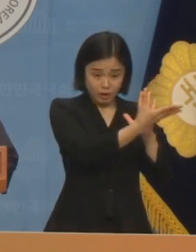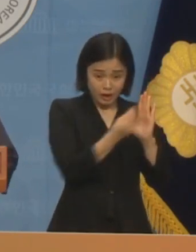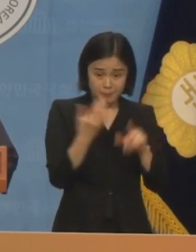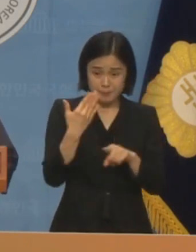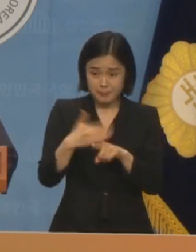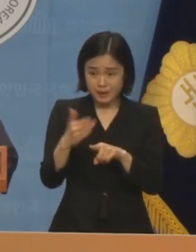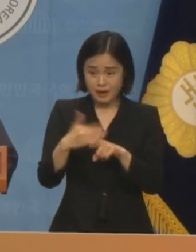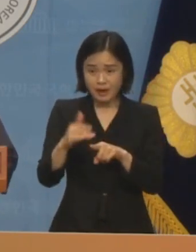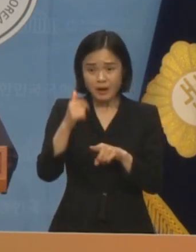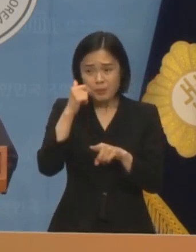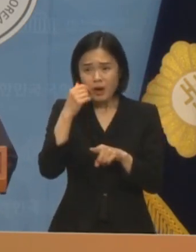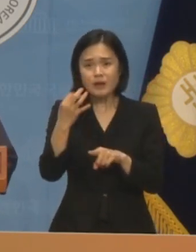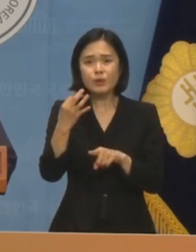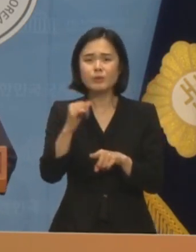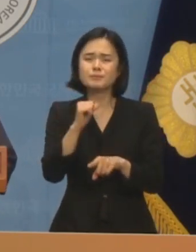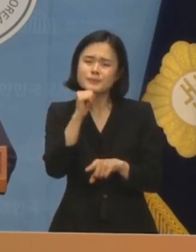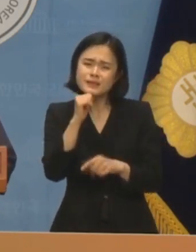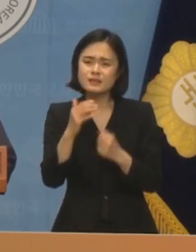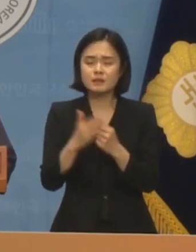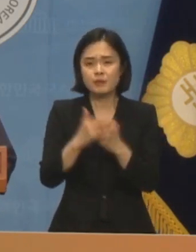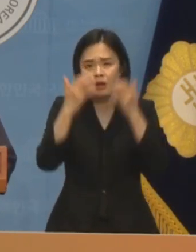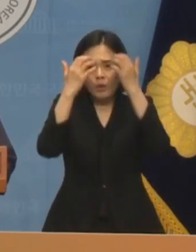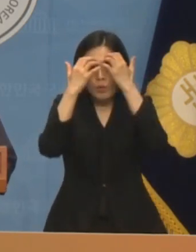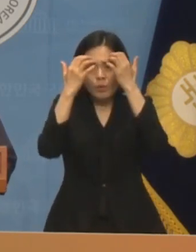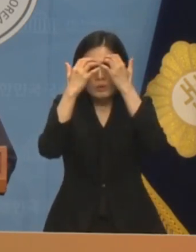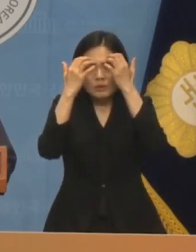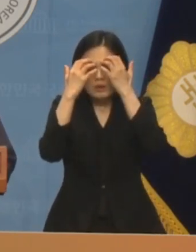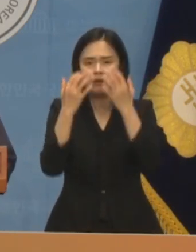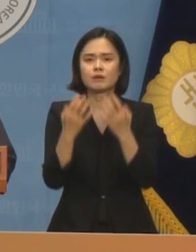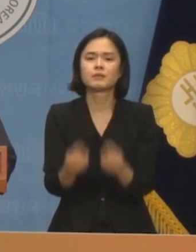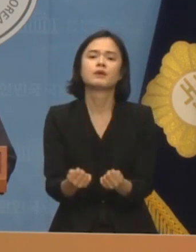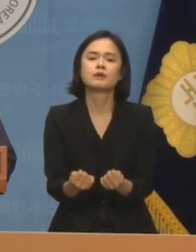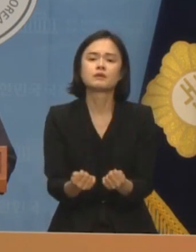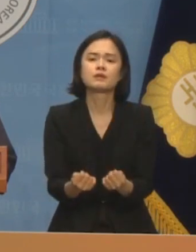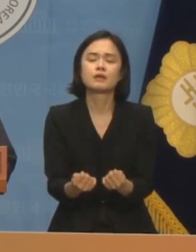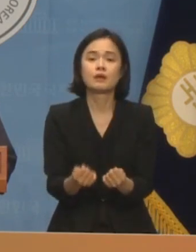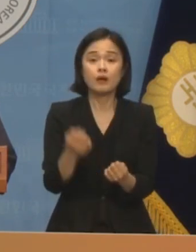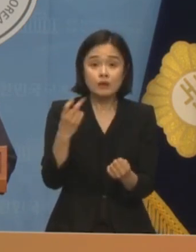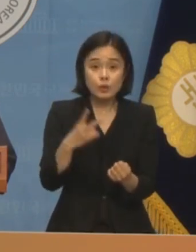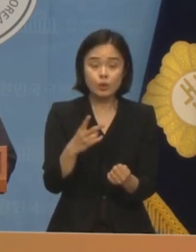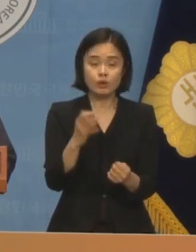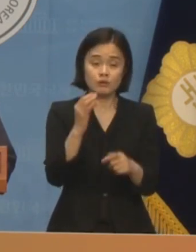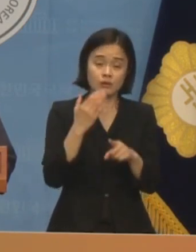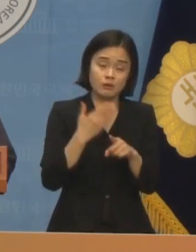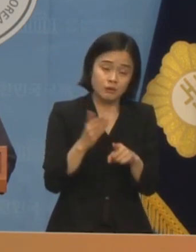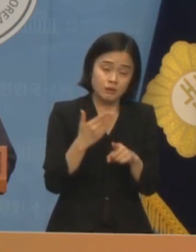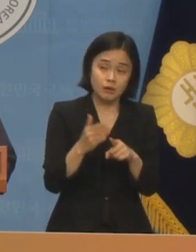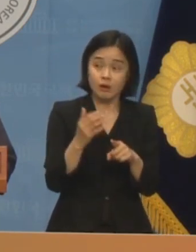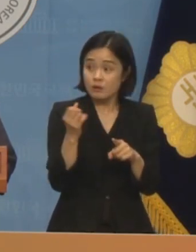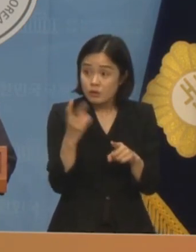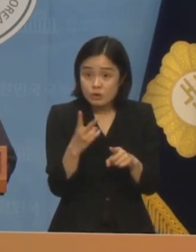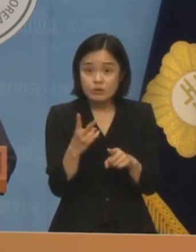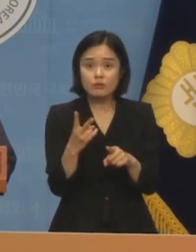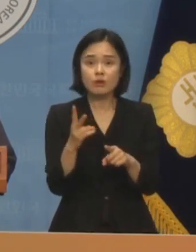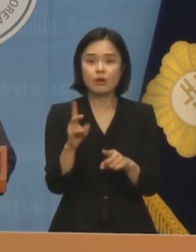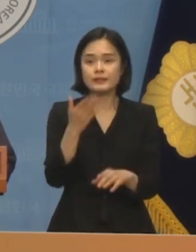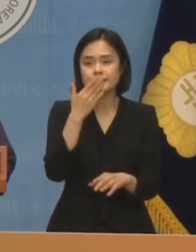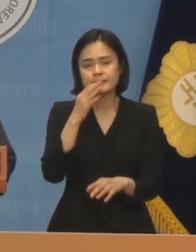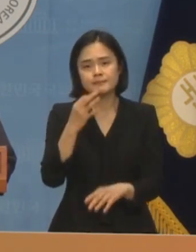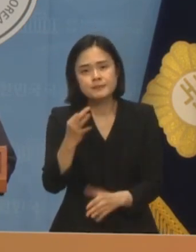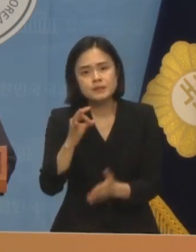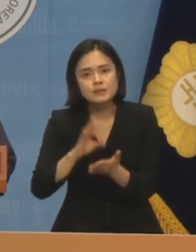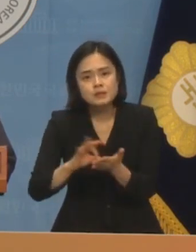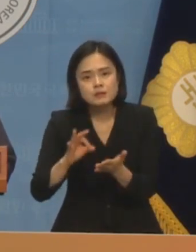더군다나 대학생들에게는 학자금 말고도 식비, 생활비, 교통비, 월세 등 부담해야 할 비용이 너무나도